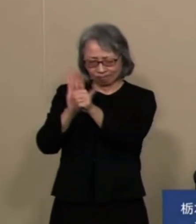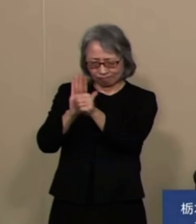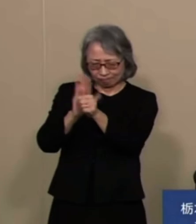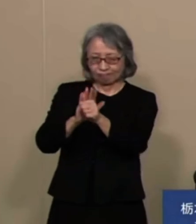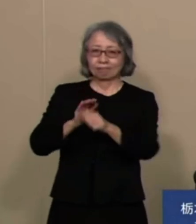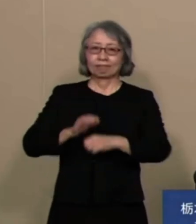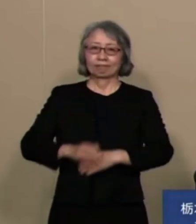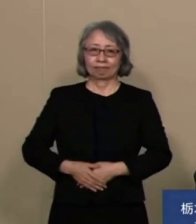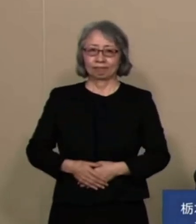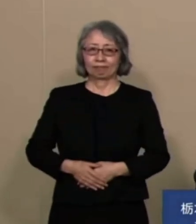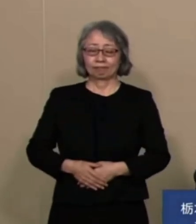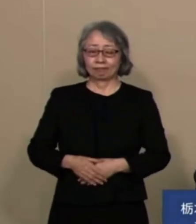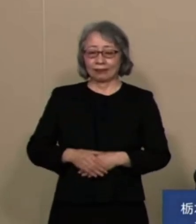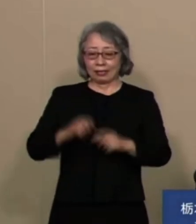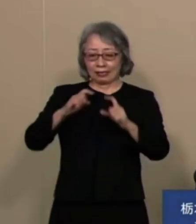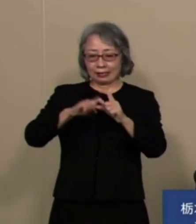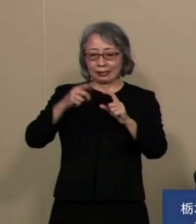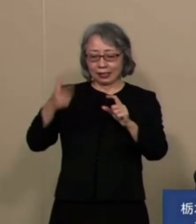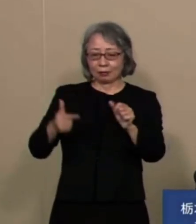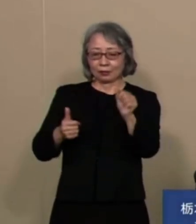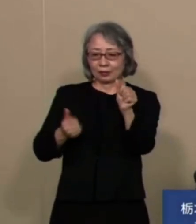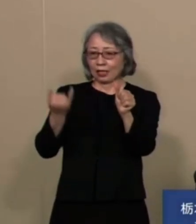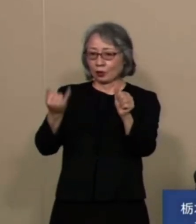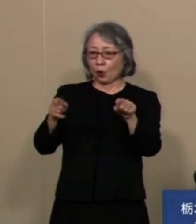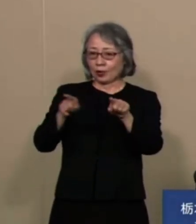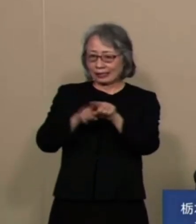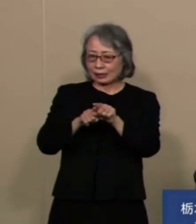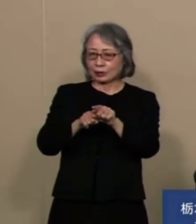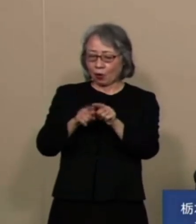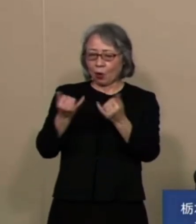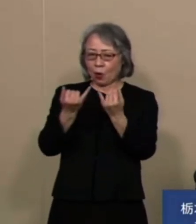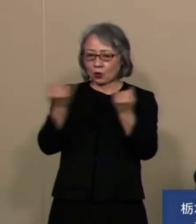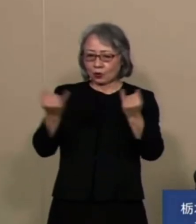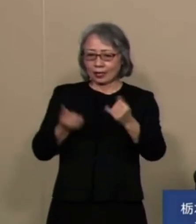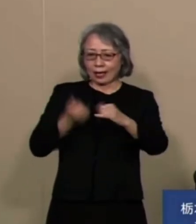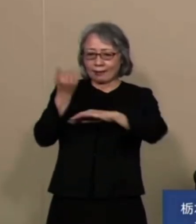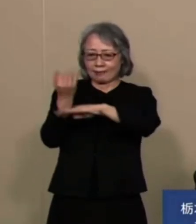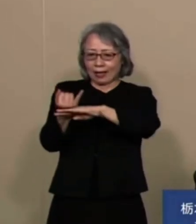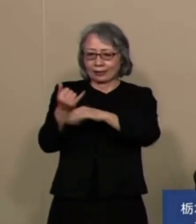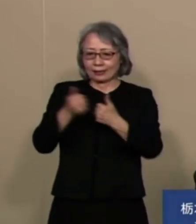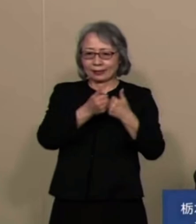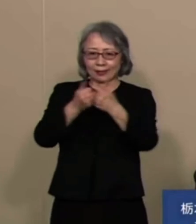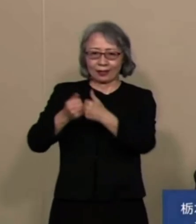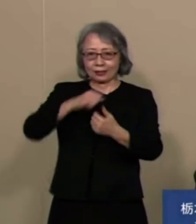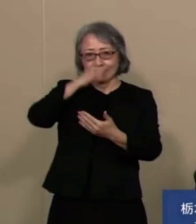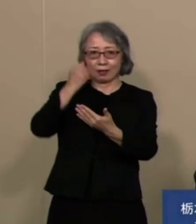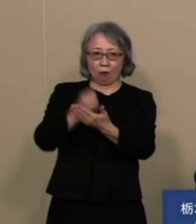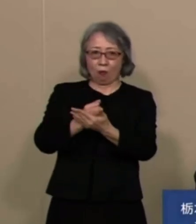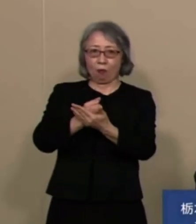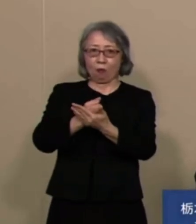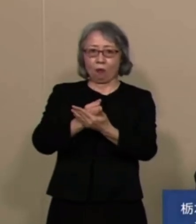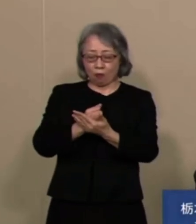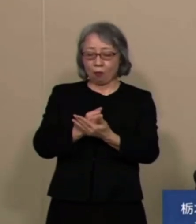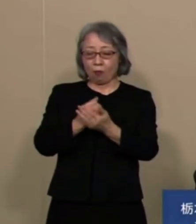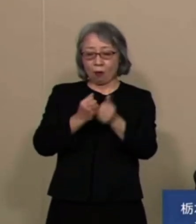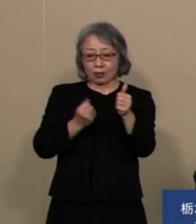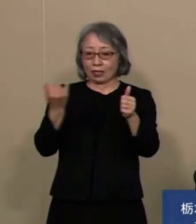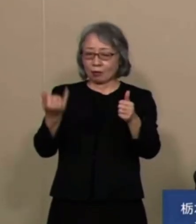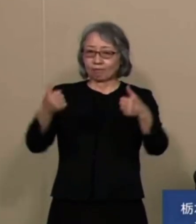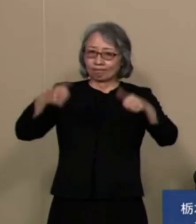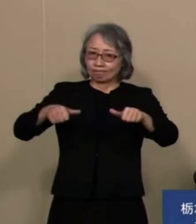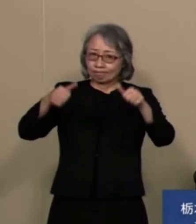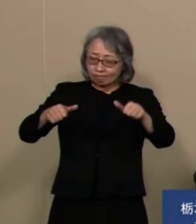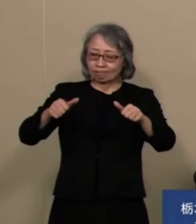全力応援ですG7男女共同三角女性活躍担当大臣会合の成果を生かし